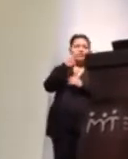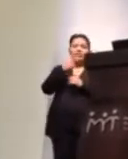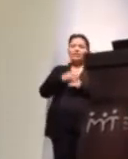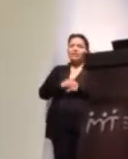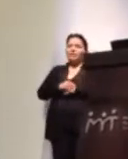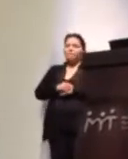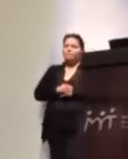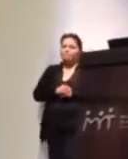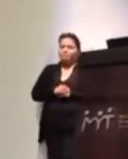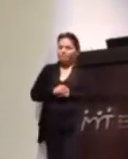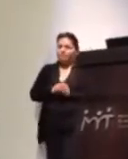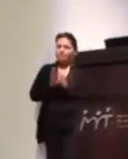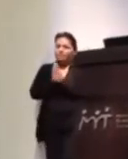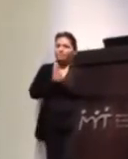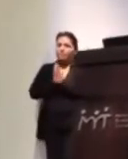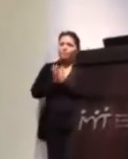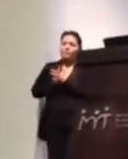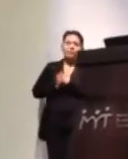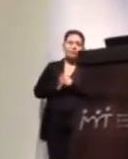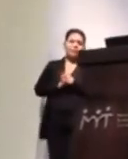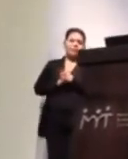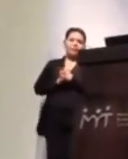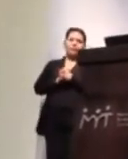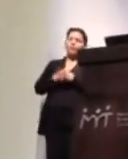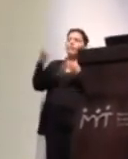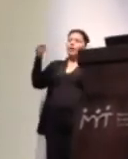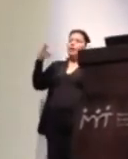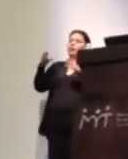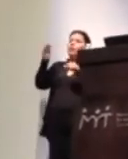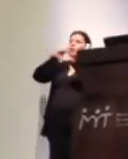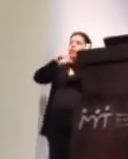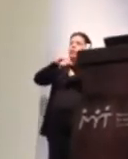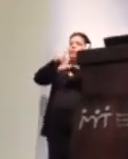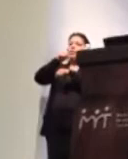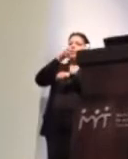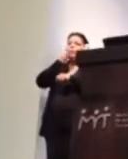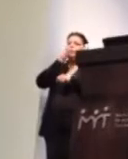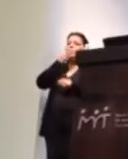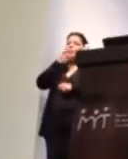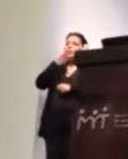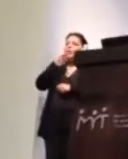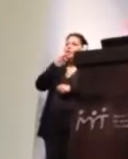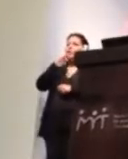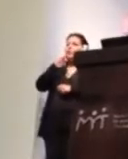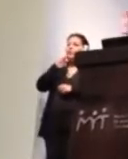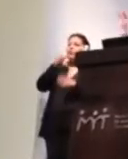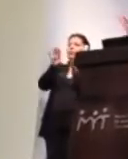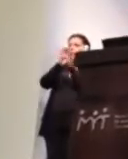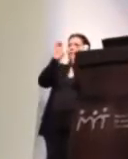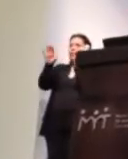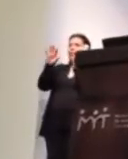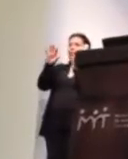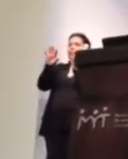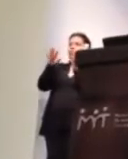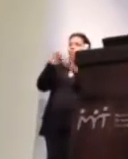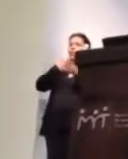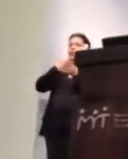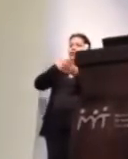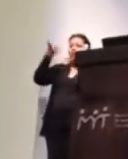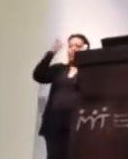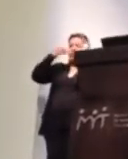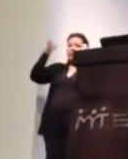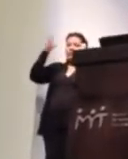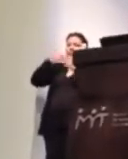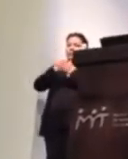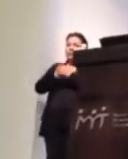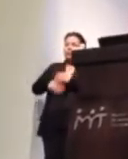¿Se acuerdan que les decía que mucho dependía de dónde ubicábamos a un niño? Por ejemplo, cuando tiene un problema de aprendizaje, cuando